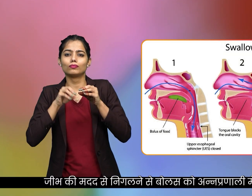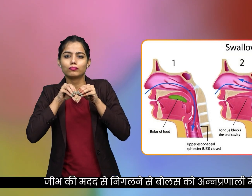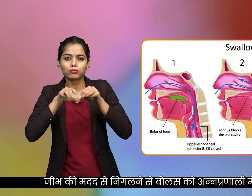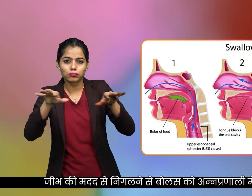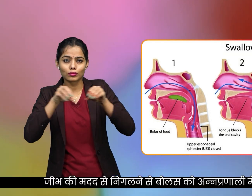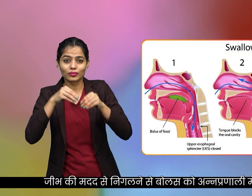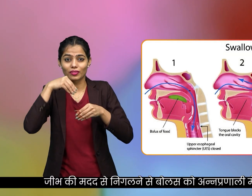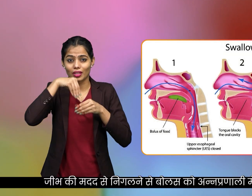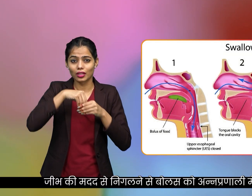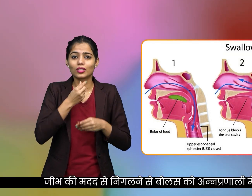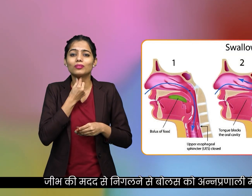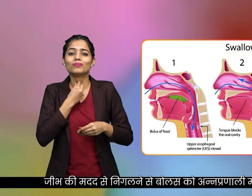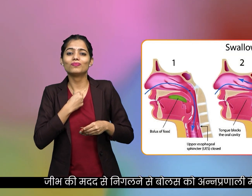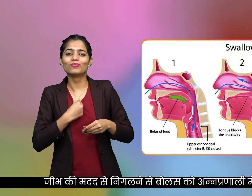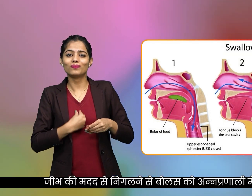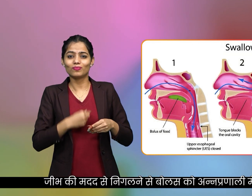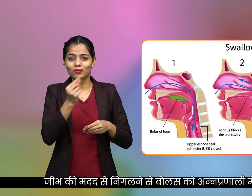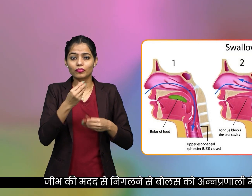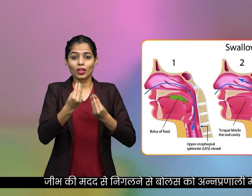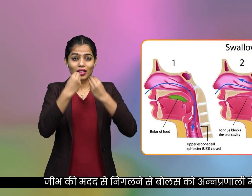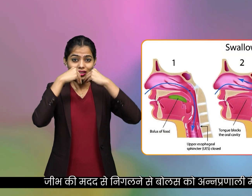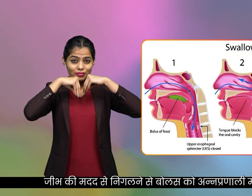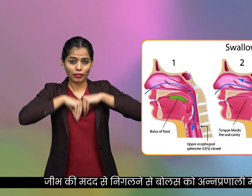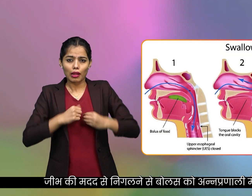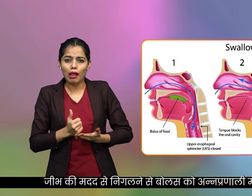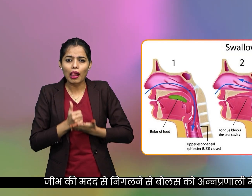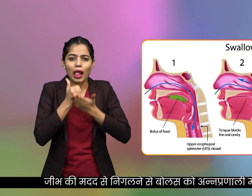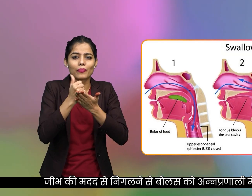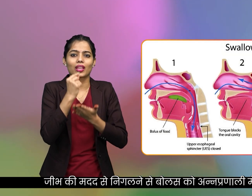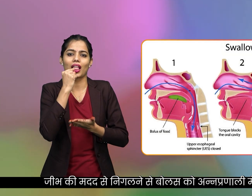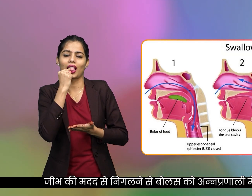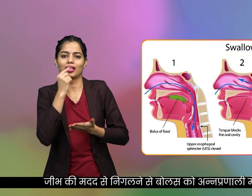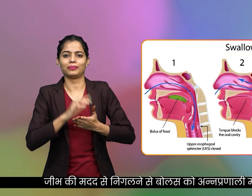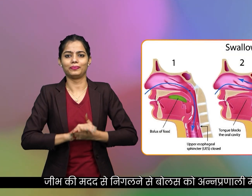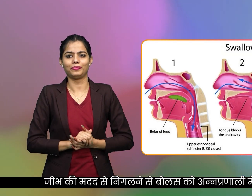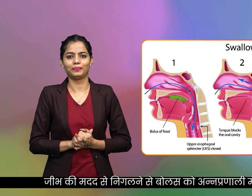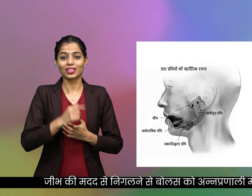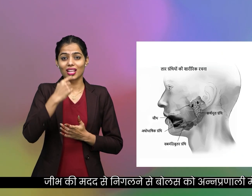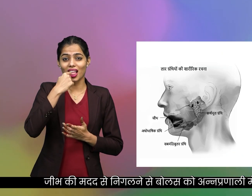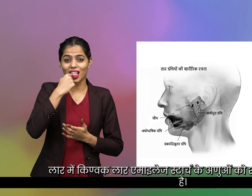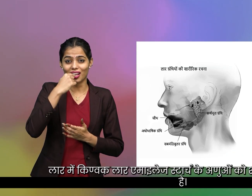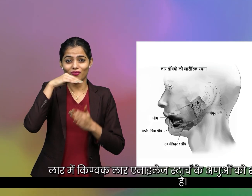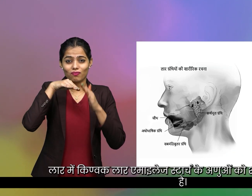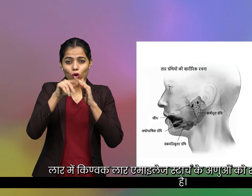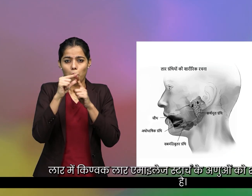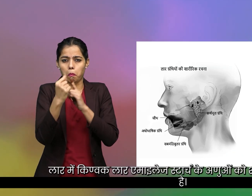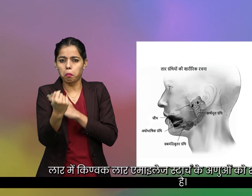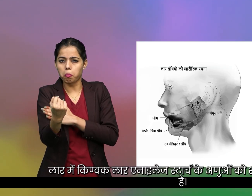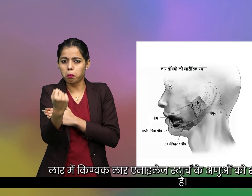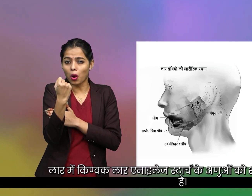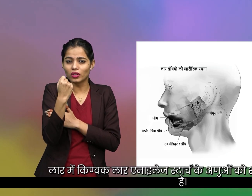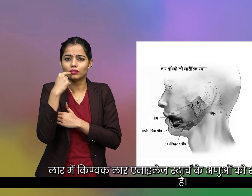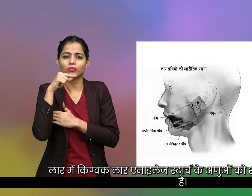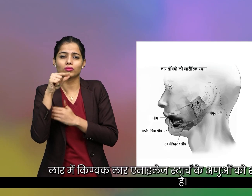निगलने से बोलस को अन्न प्रणाली में ले जाया जाता है। लार में